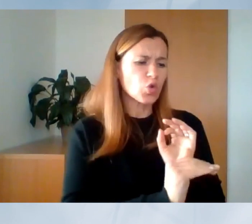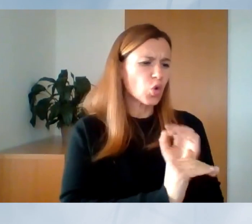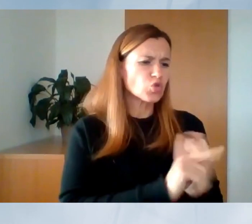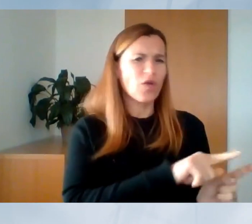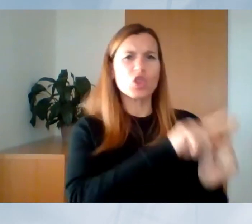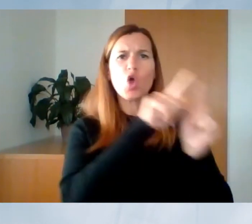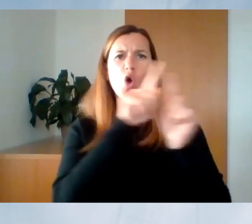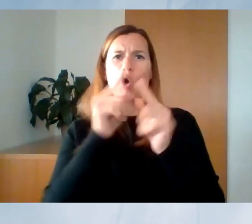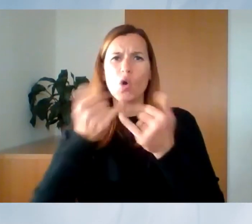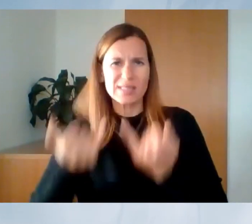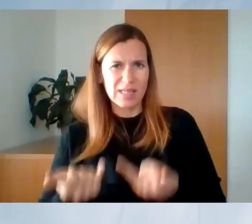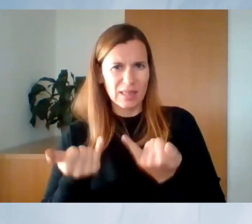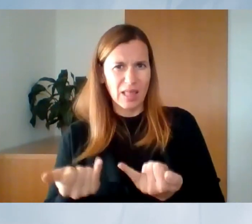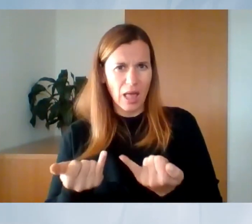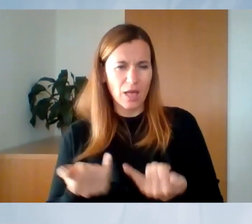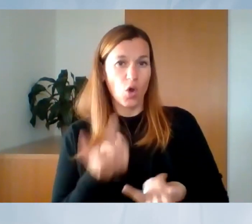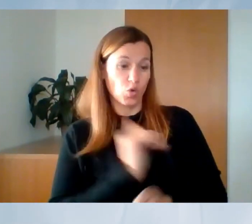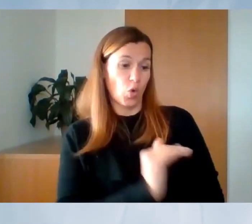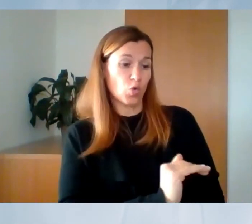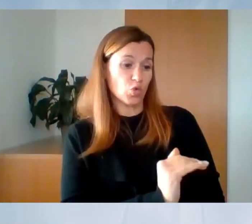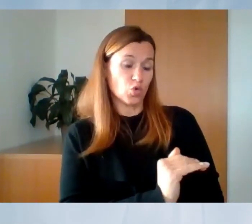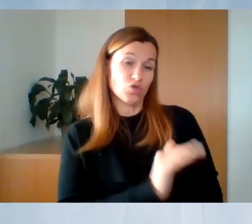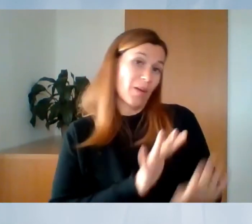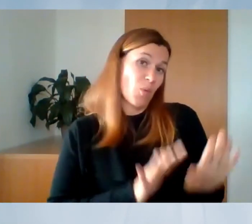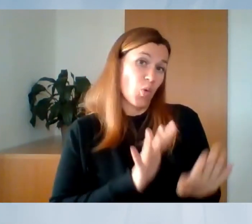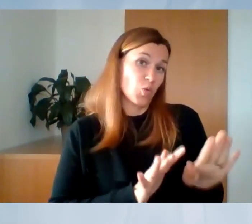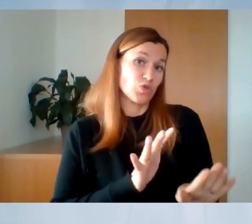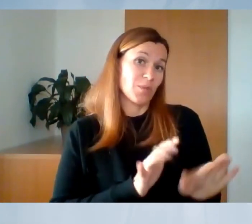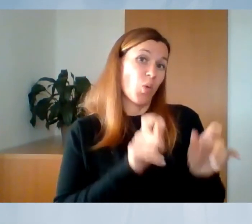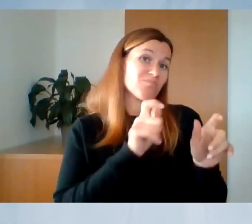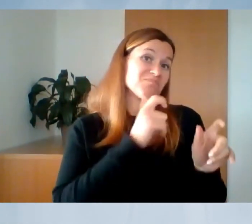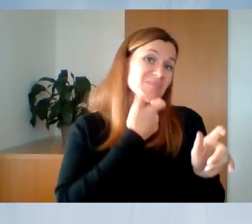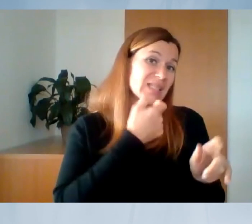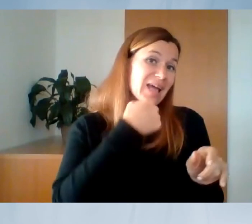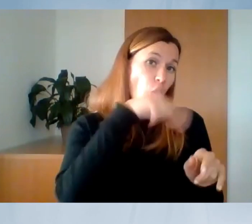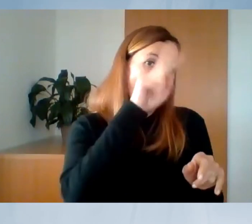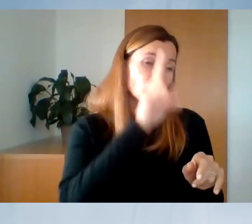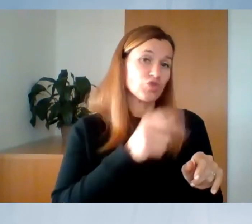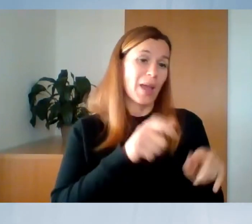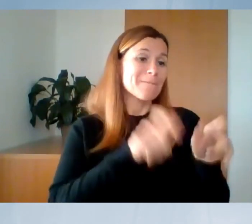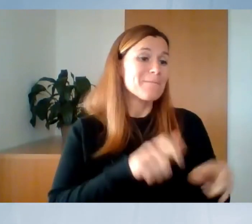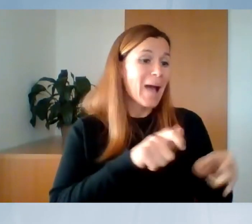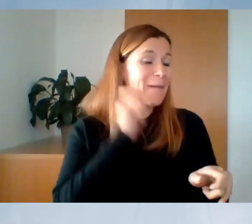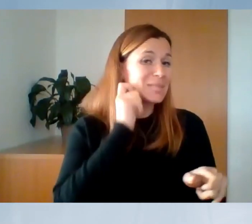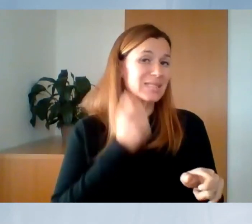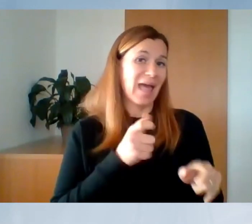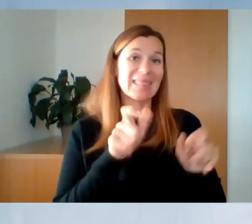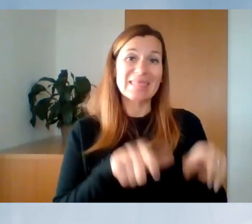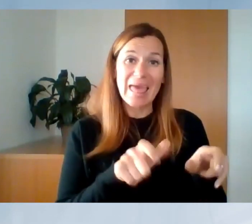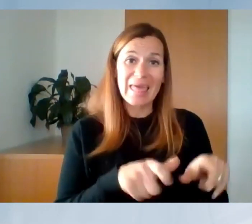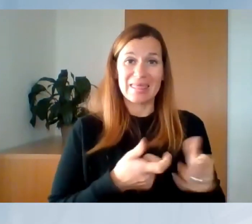od otroštva pa do zdaj, od otroštva, ko je morda staroče, babica,